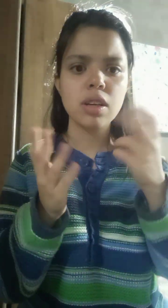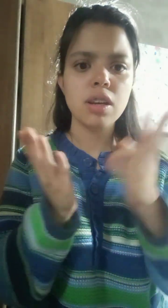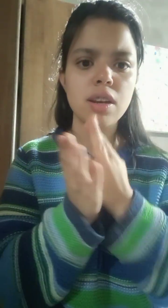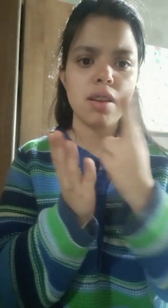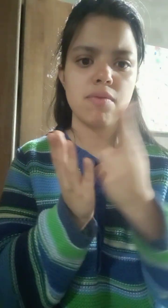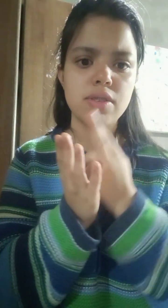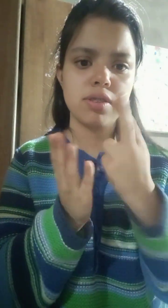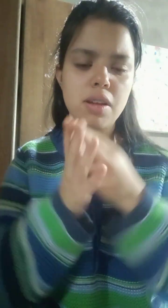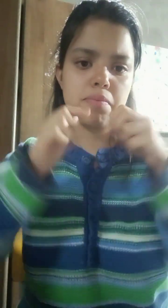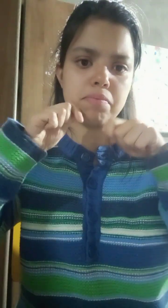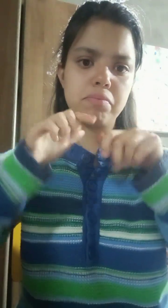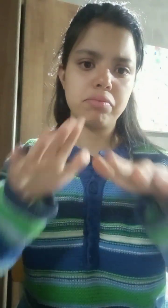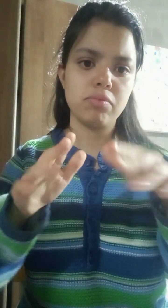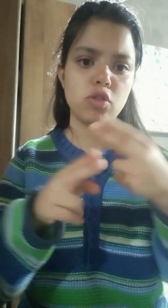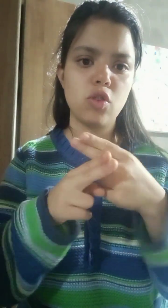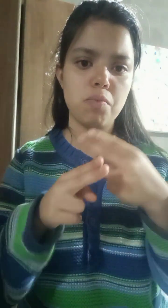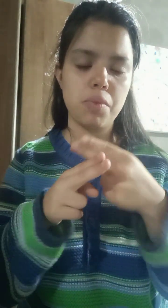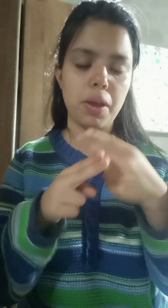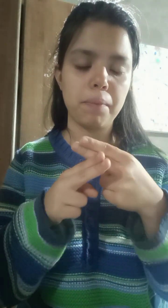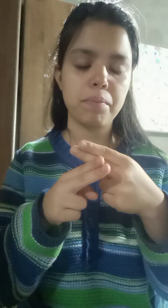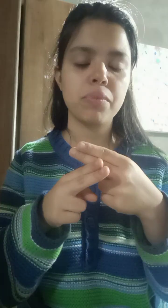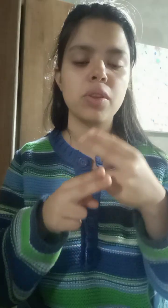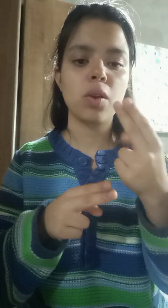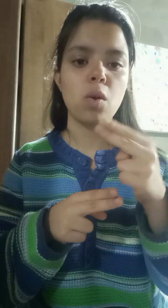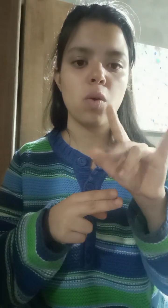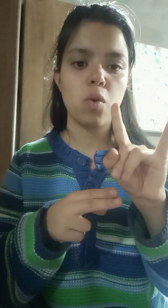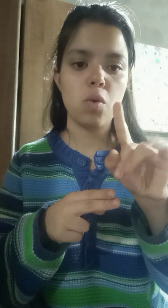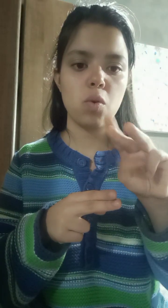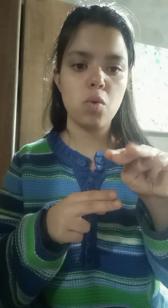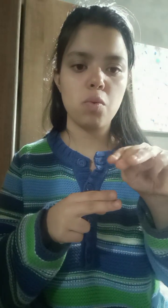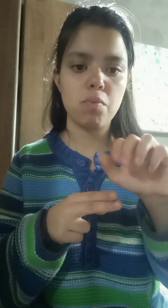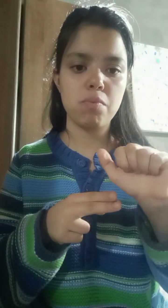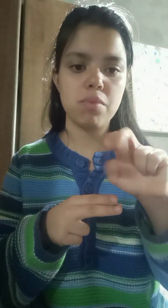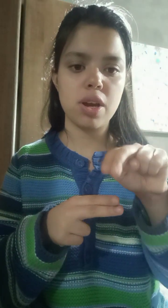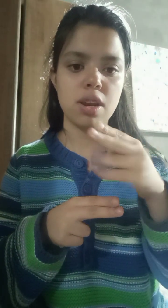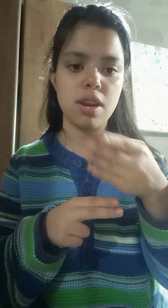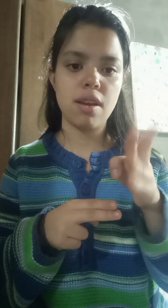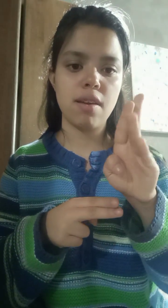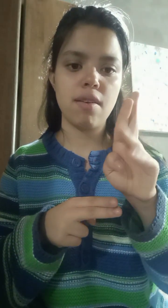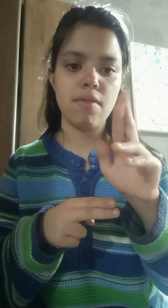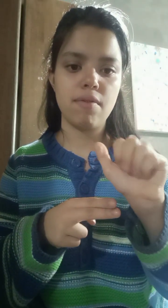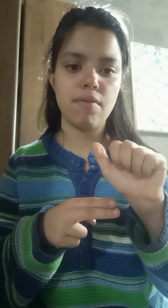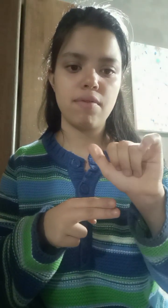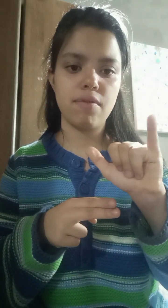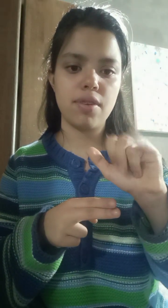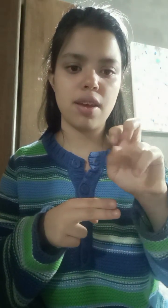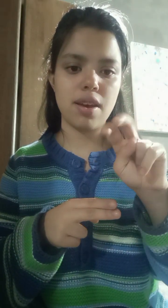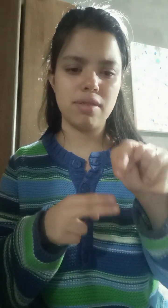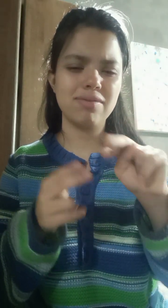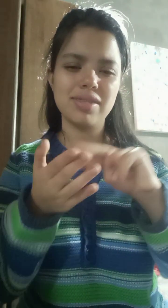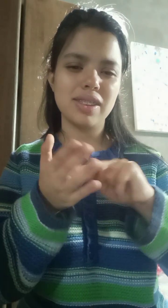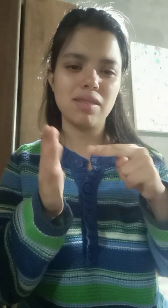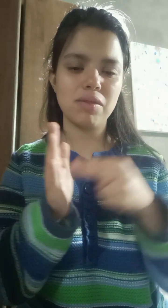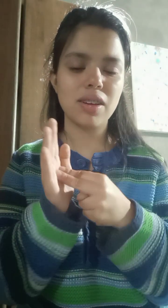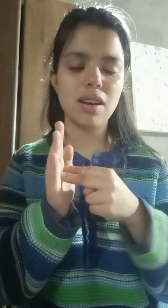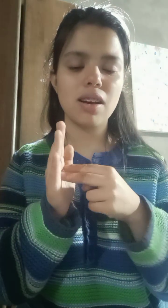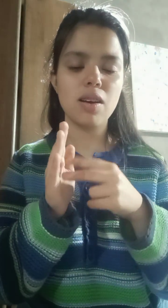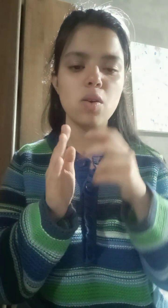Brain Mapping en inglés, significa mapeando el cerebro humano,